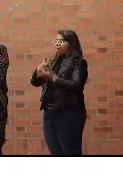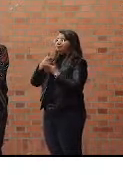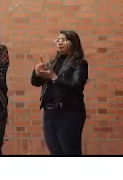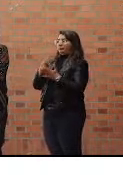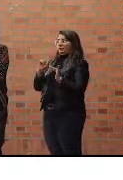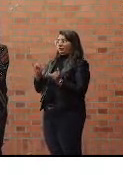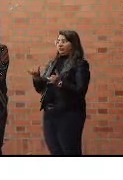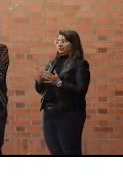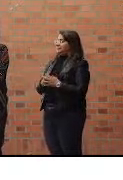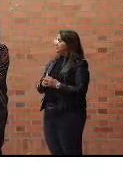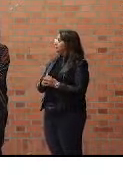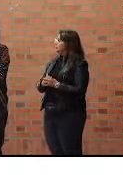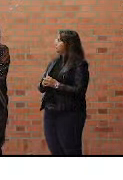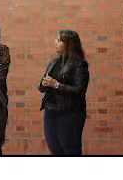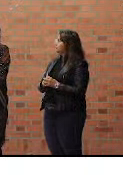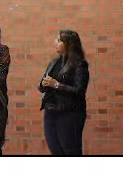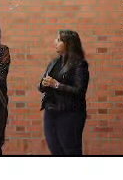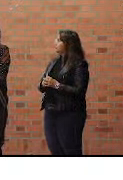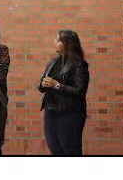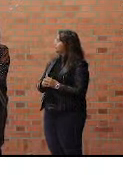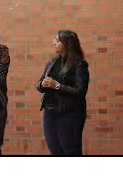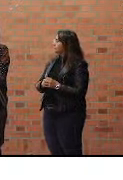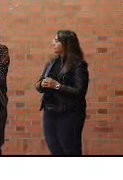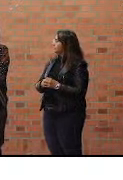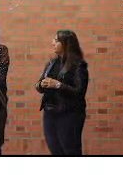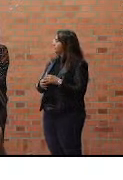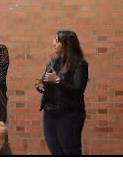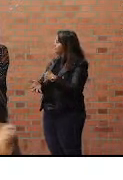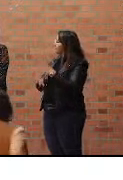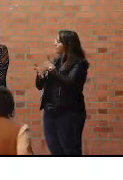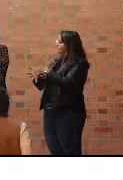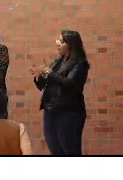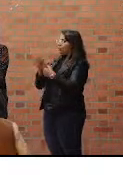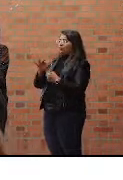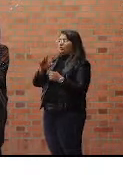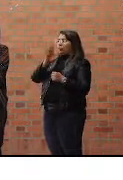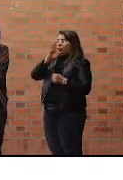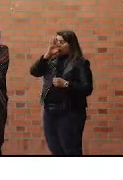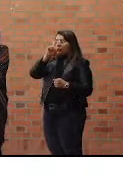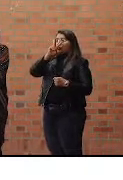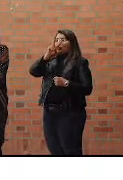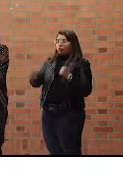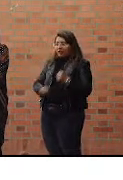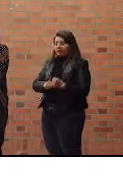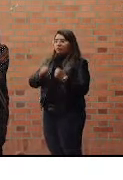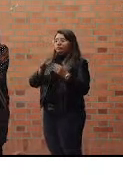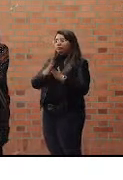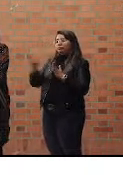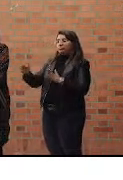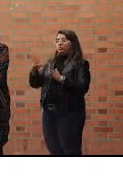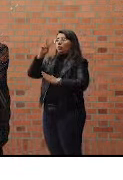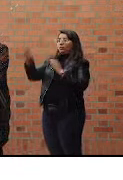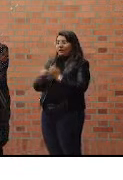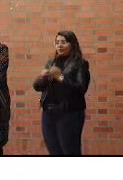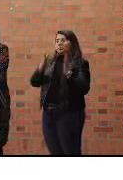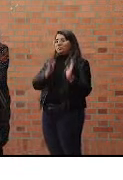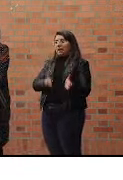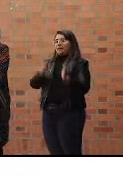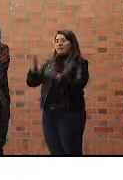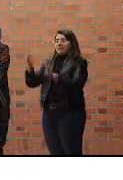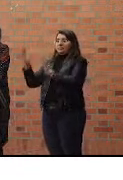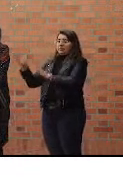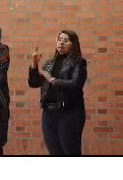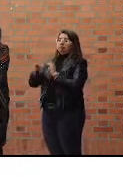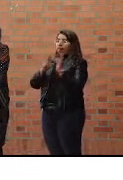años el premio va a ser entregado cada dos años Por una única vez a quien resulte ganador y